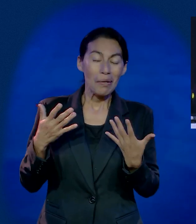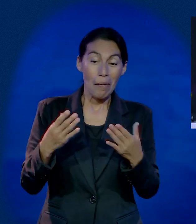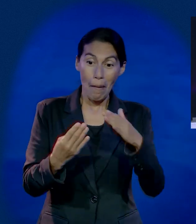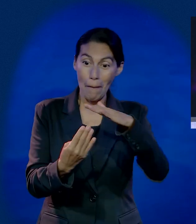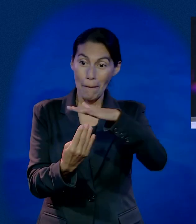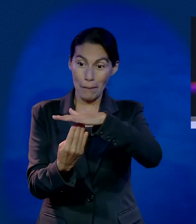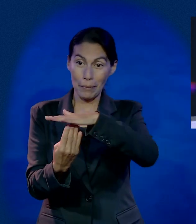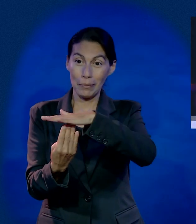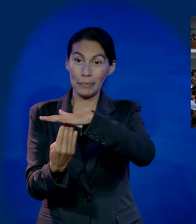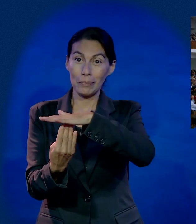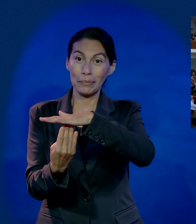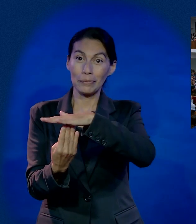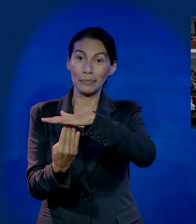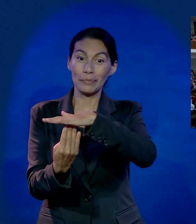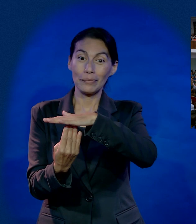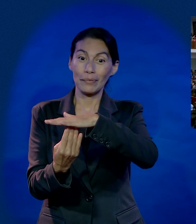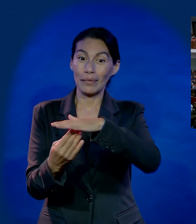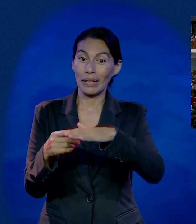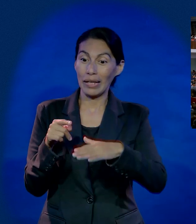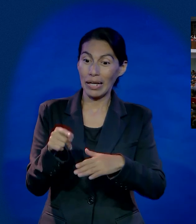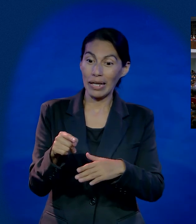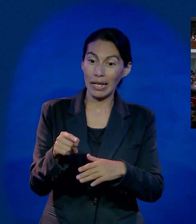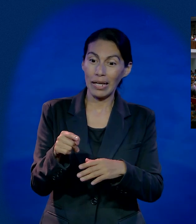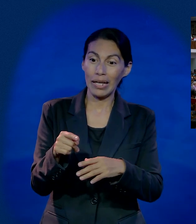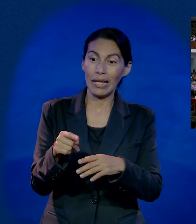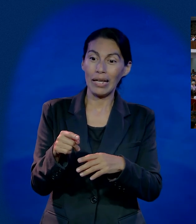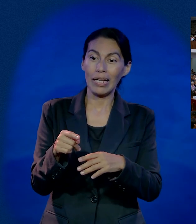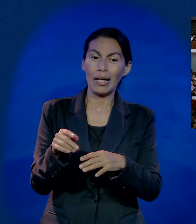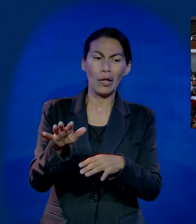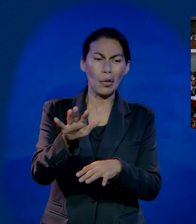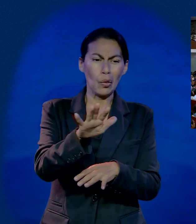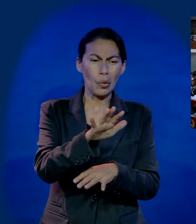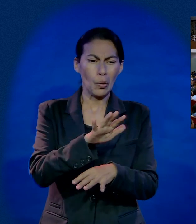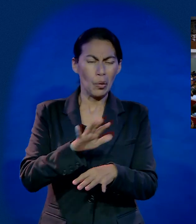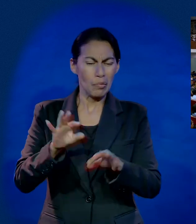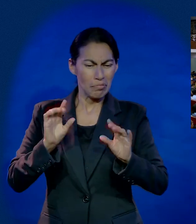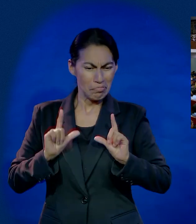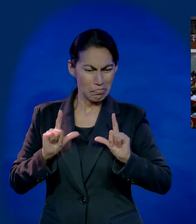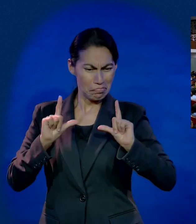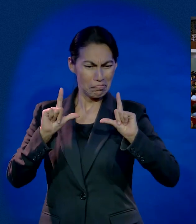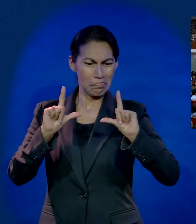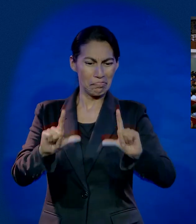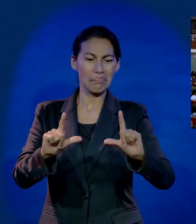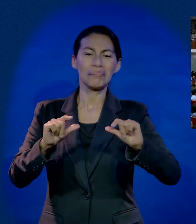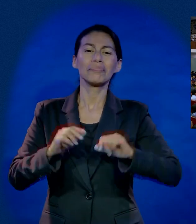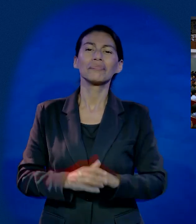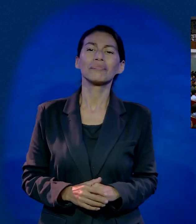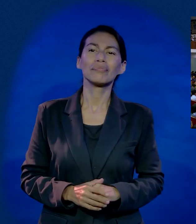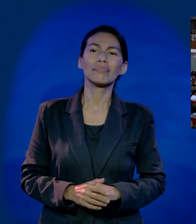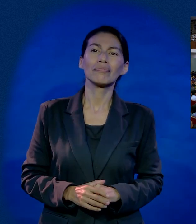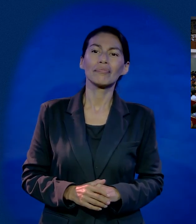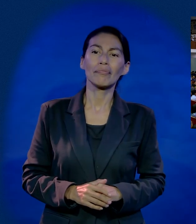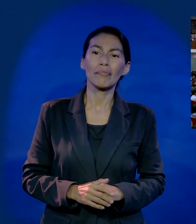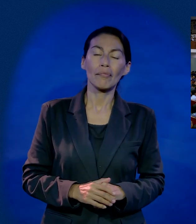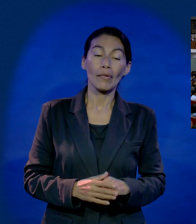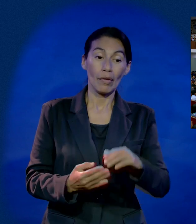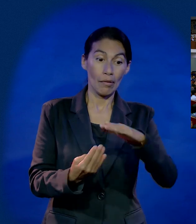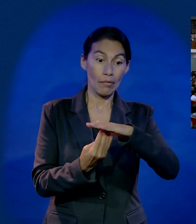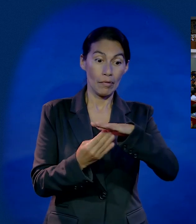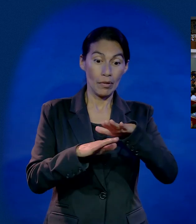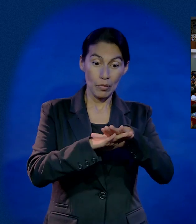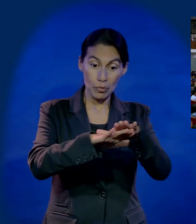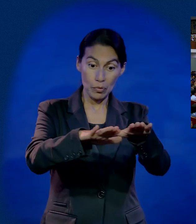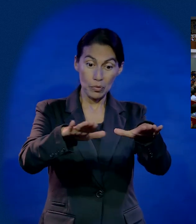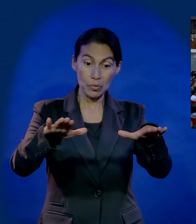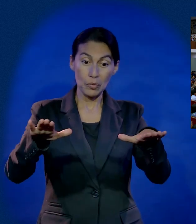Vas avanzando. Y llegas a una mesa donde hay un trío esperando, todo elegante, un